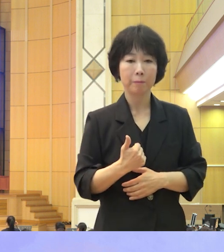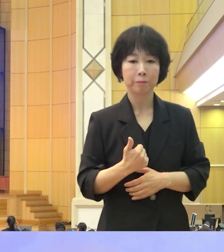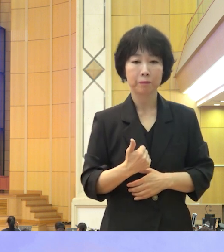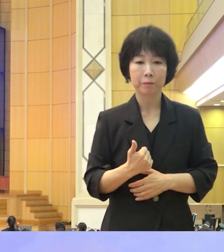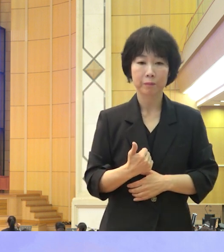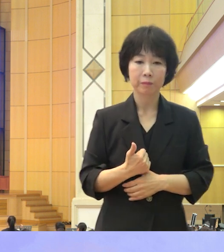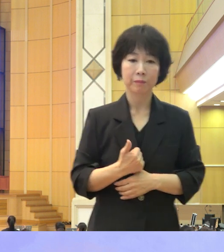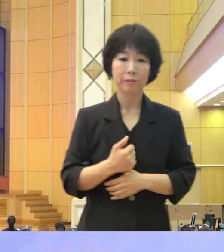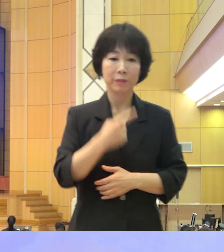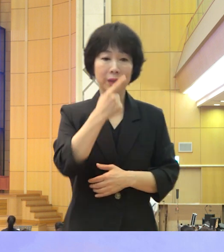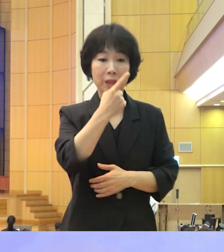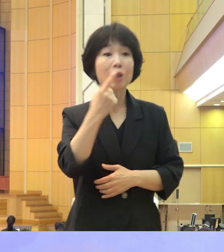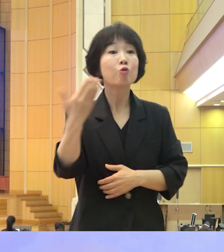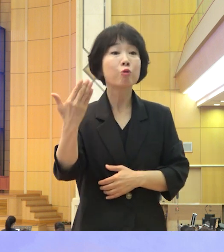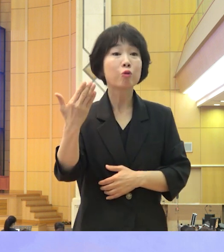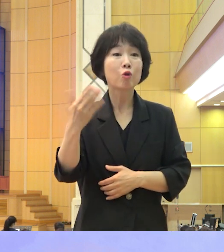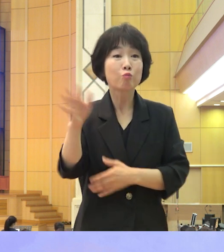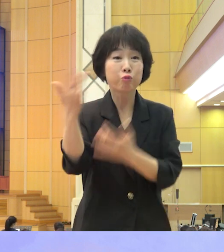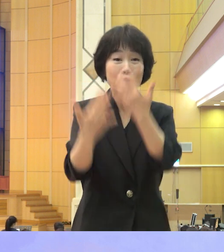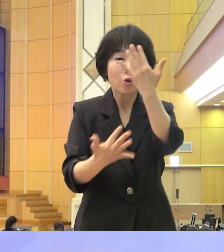소방관입니다. 소방관.